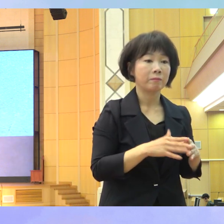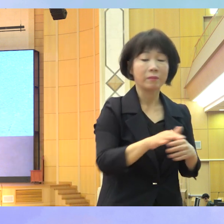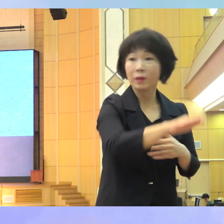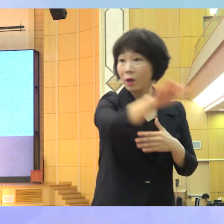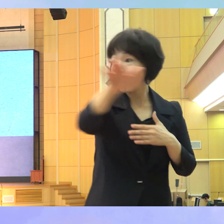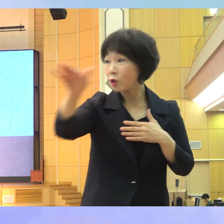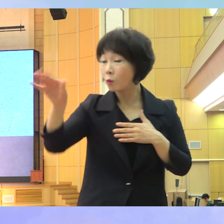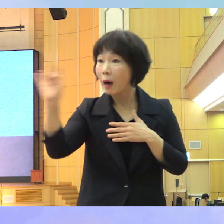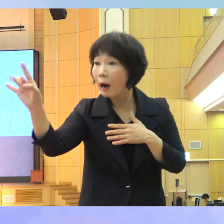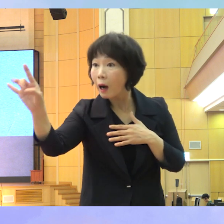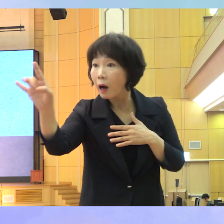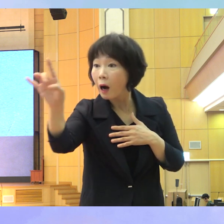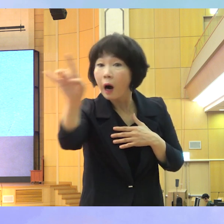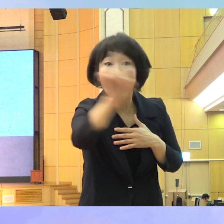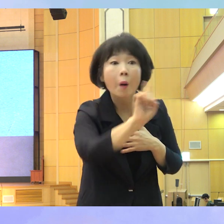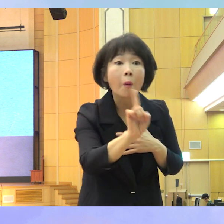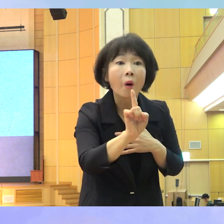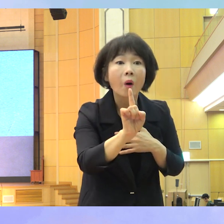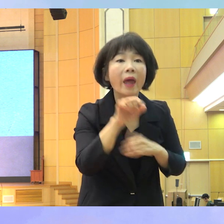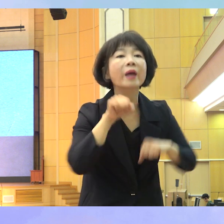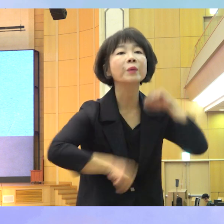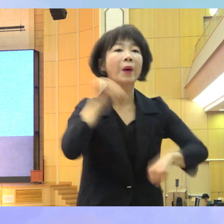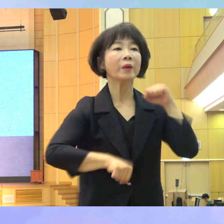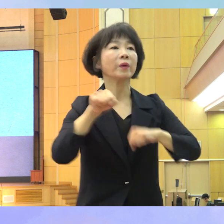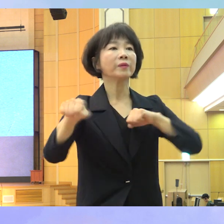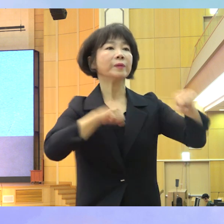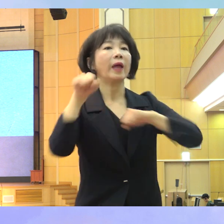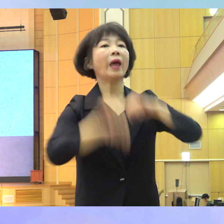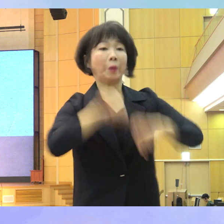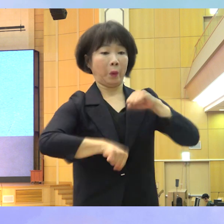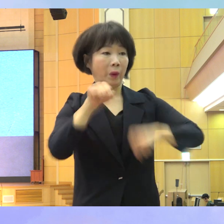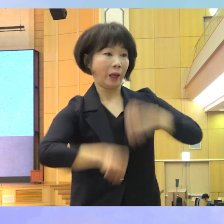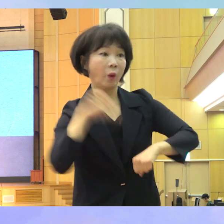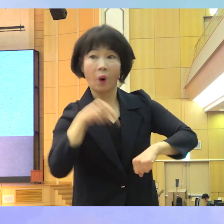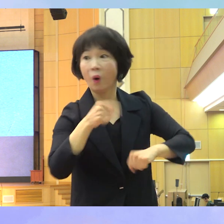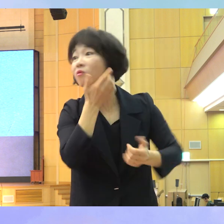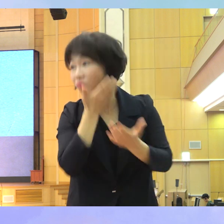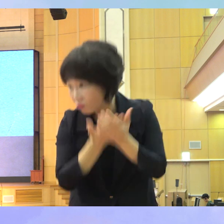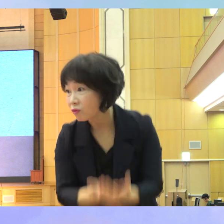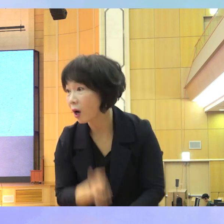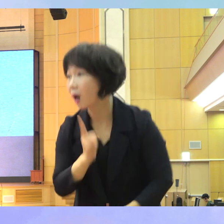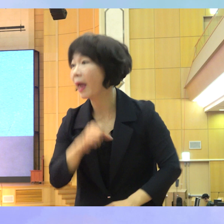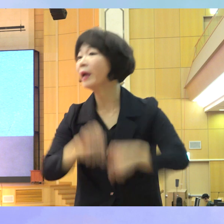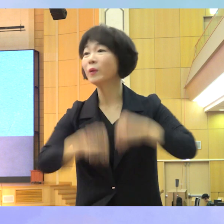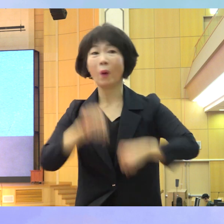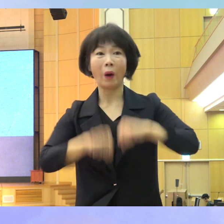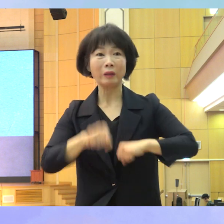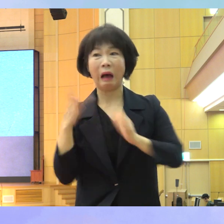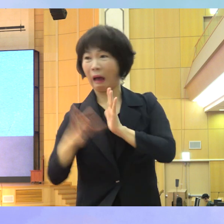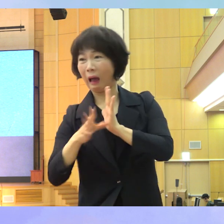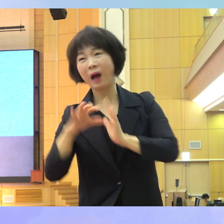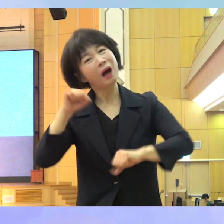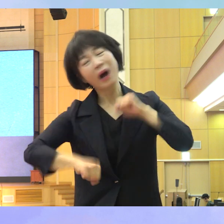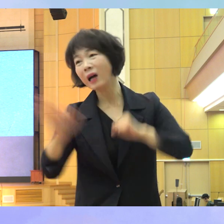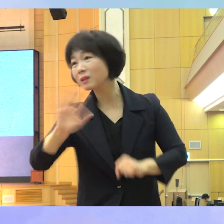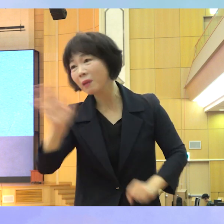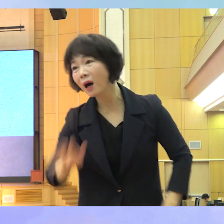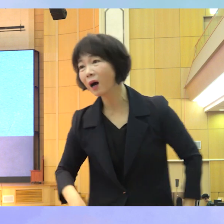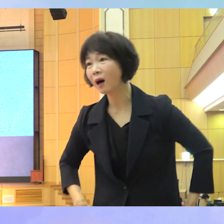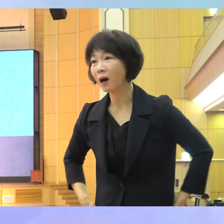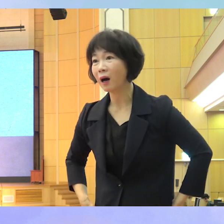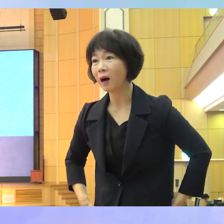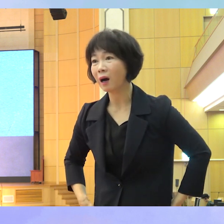행위가 중요하다라는 거예요. 이 과정에서 하나님께서, 성화의 과정에서 하나님께서는